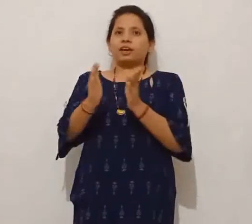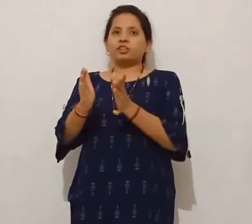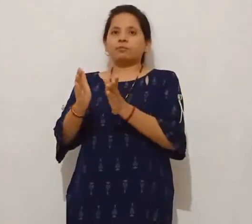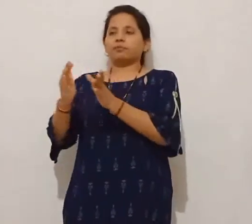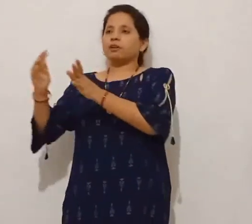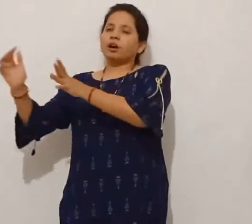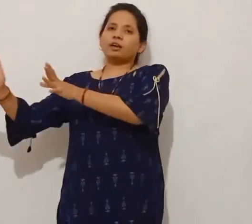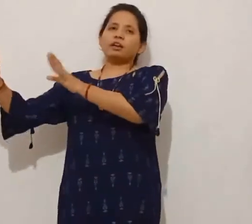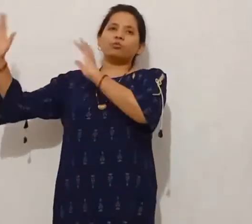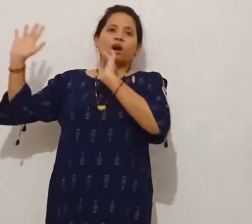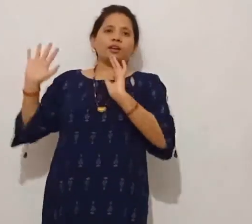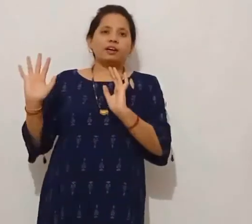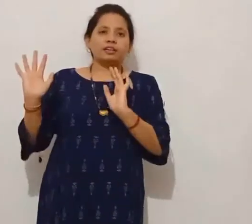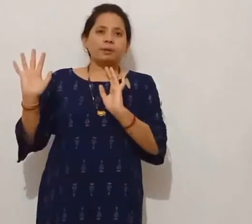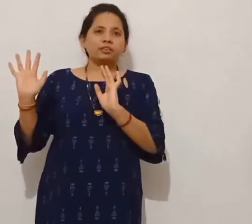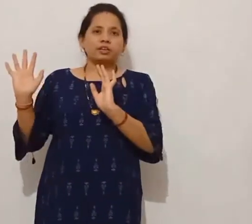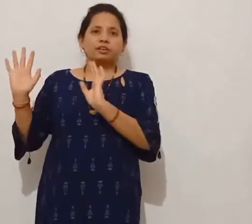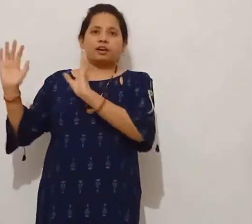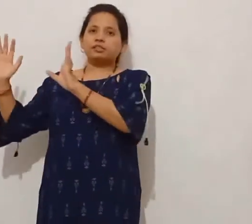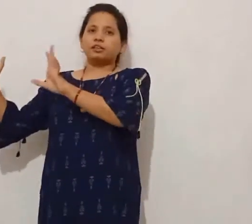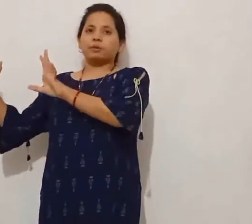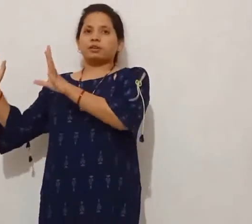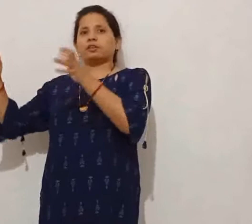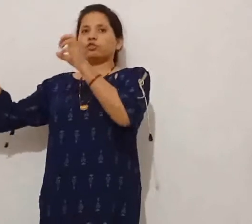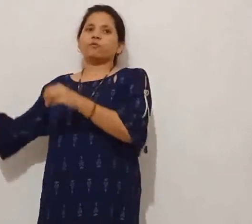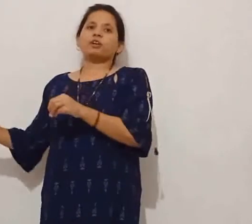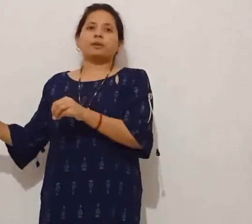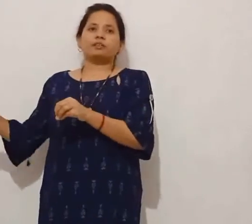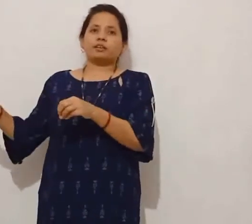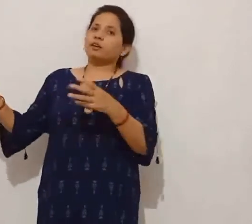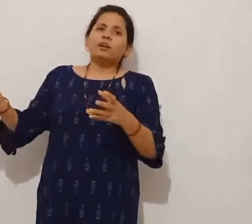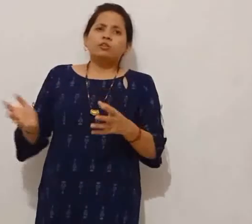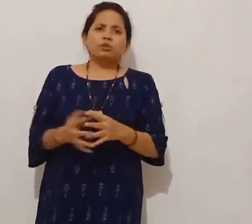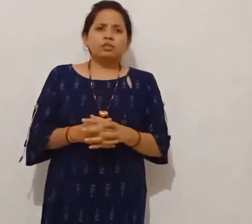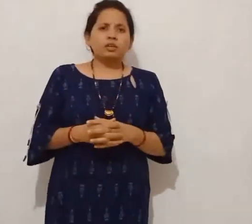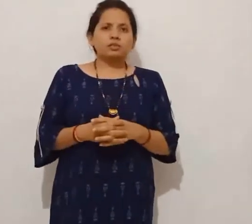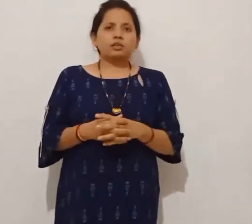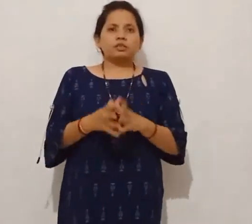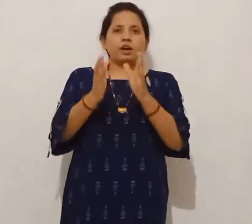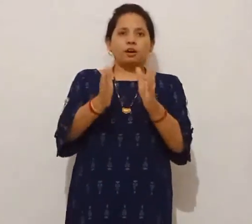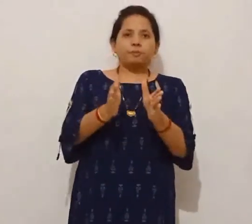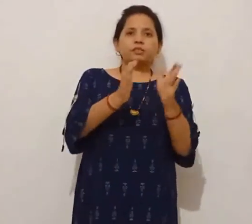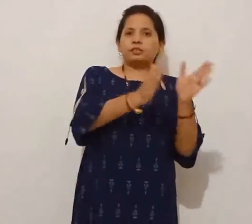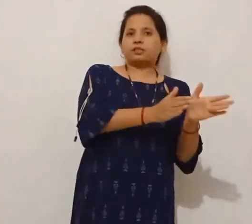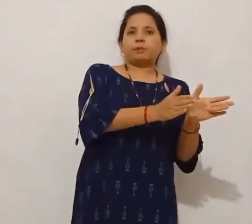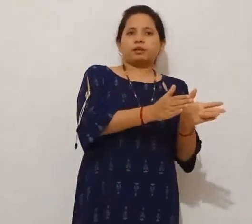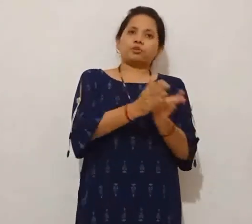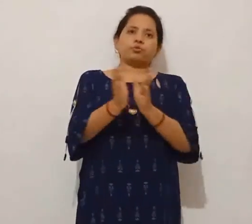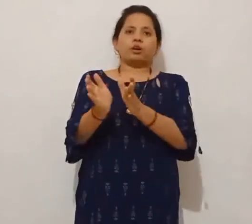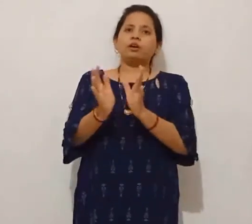जन अकेला दुकान लगा के बैठ जाए कि आज संडे मार्केट है तो हम वहीं बैठ जाए, तो इस तरीके से नहीं। जहां पर जिस दिन मार्केट होगा